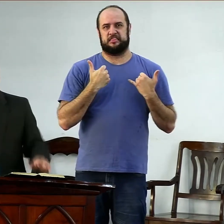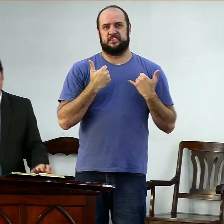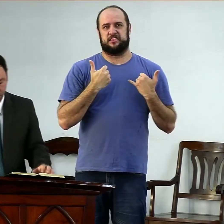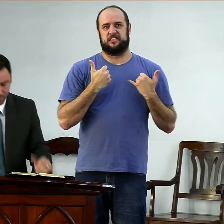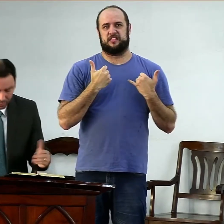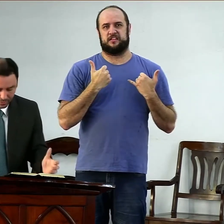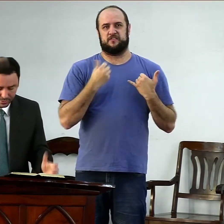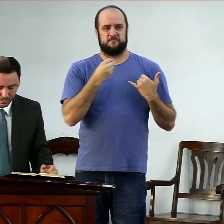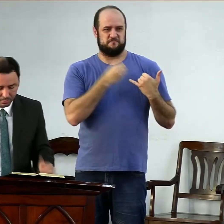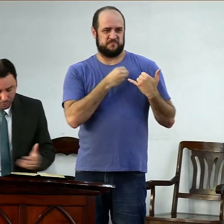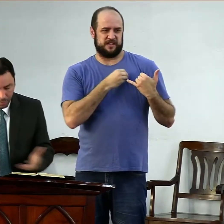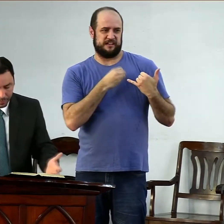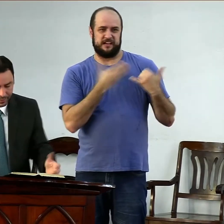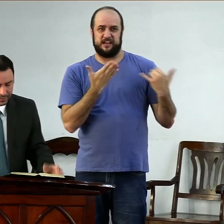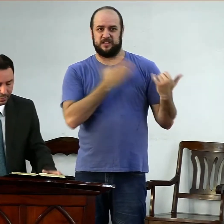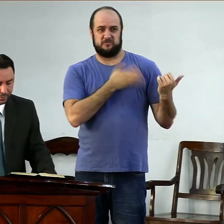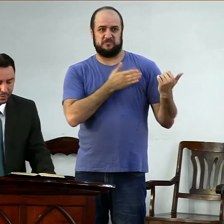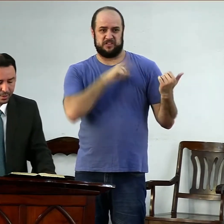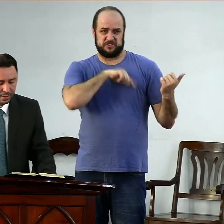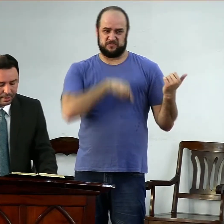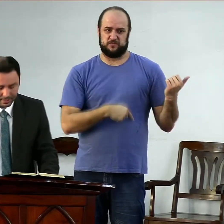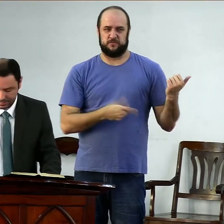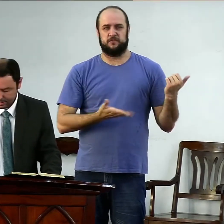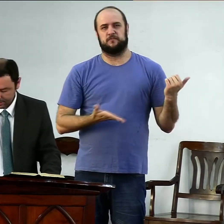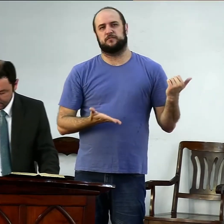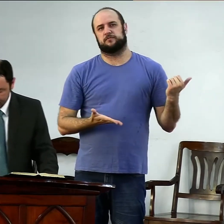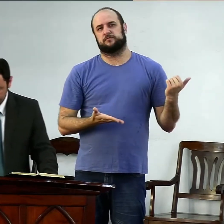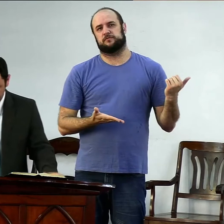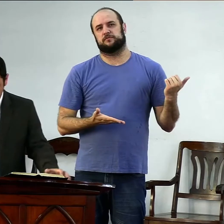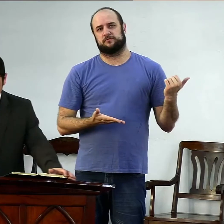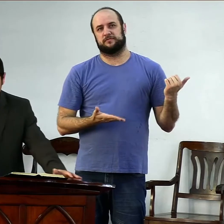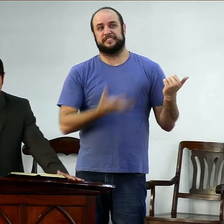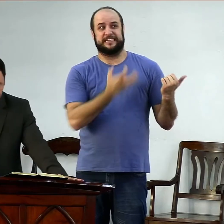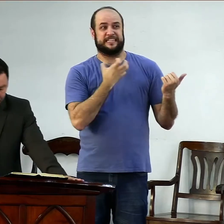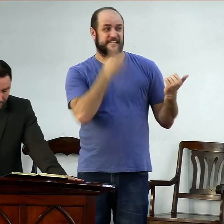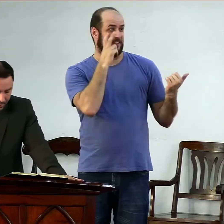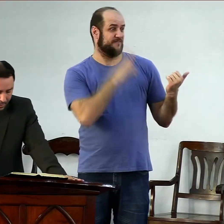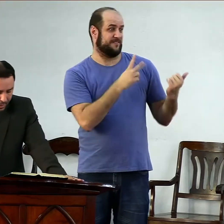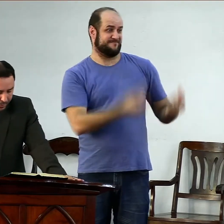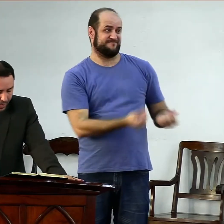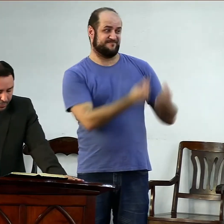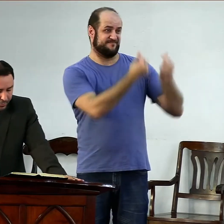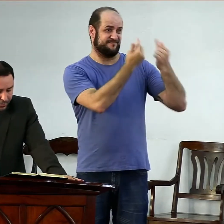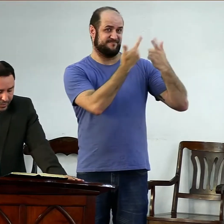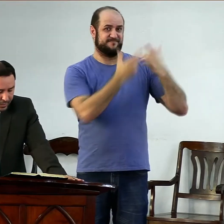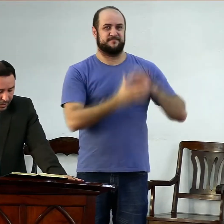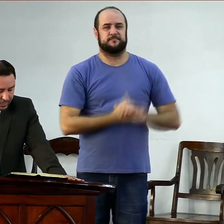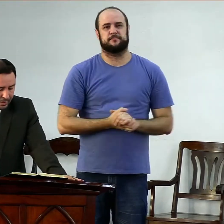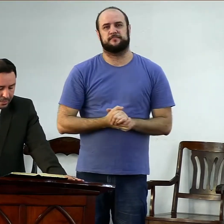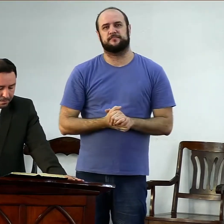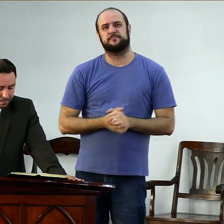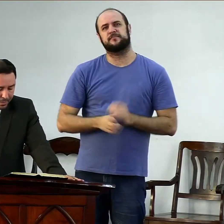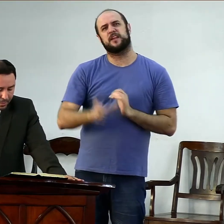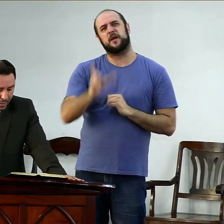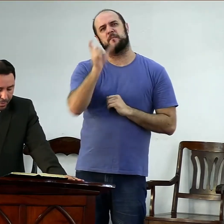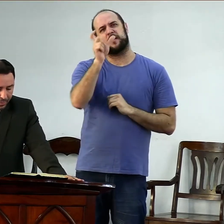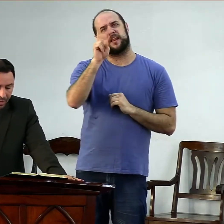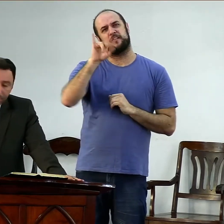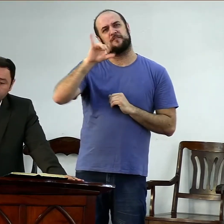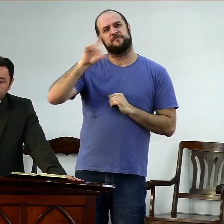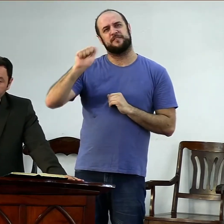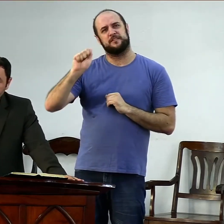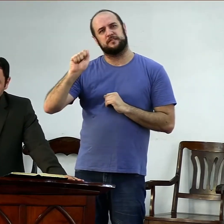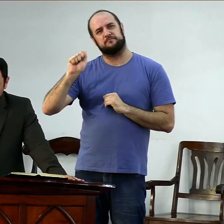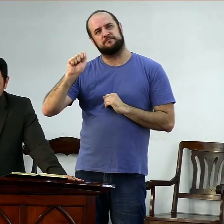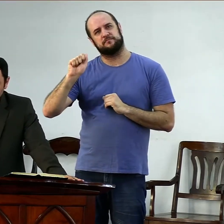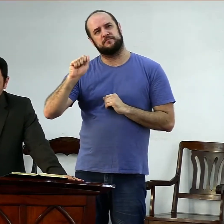nosso coração, como por exemplo as riquezas. A palavra vida aqui é uma palavra